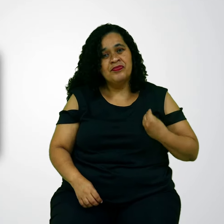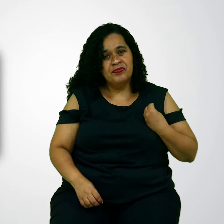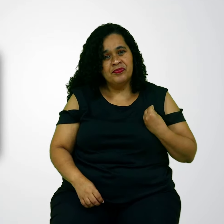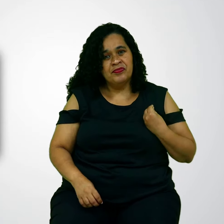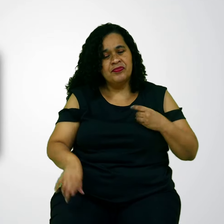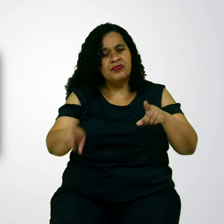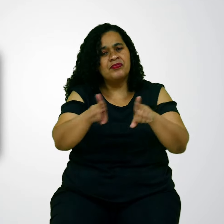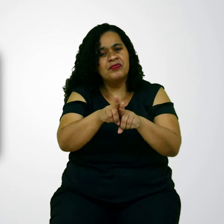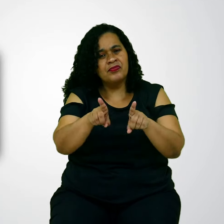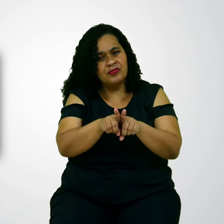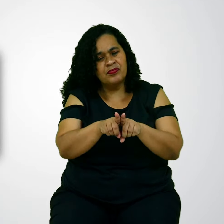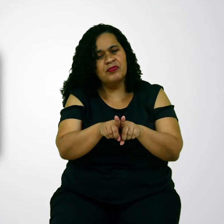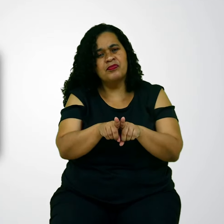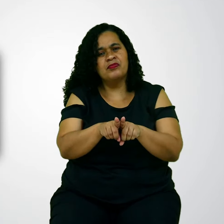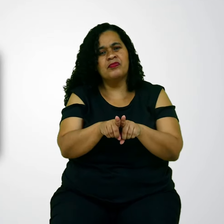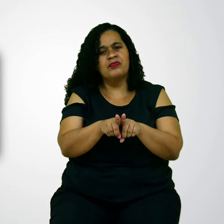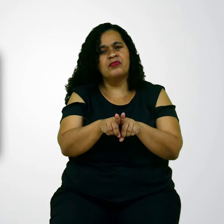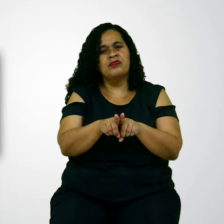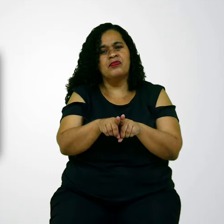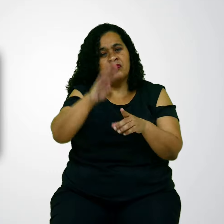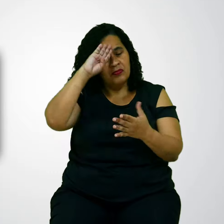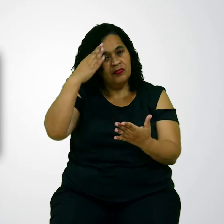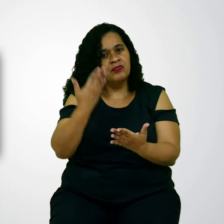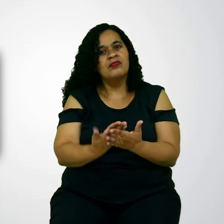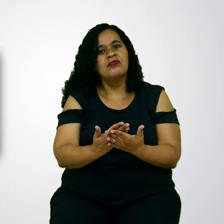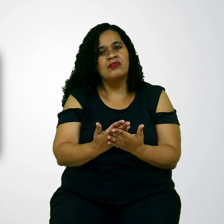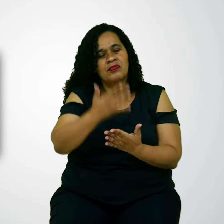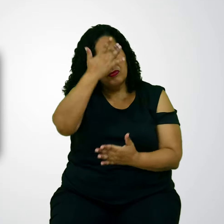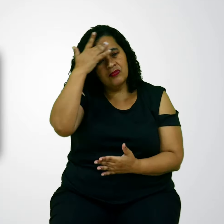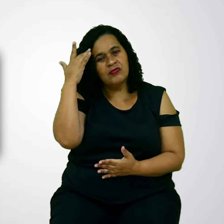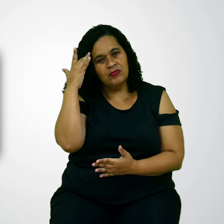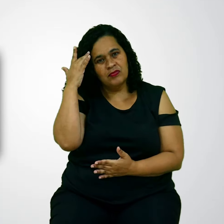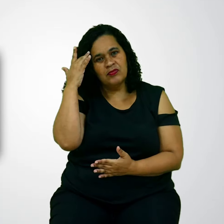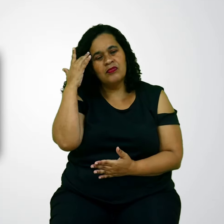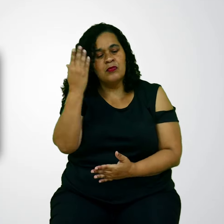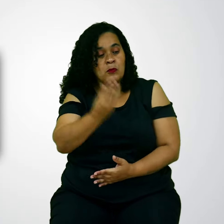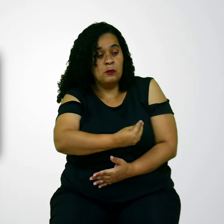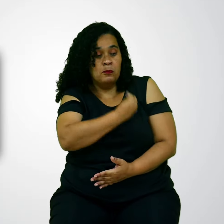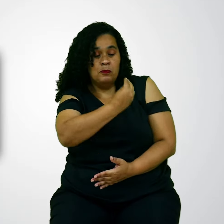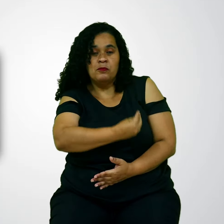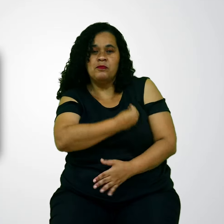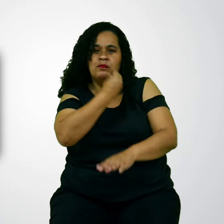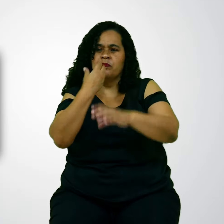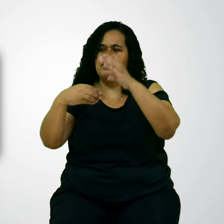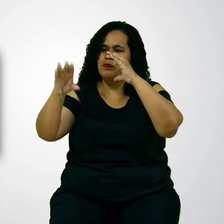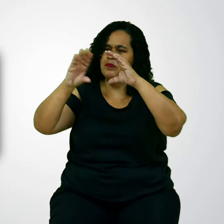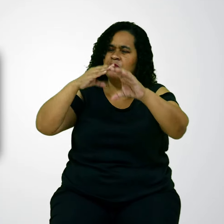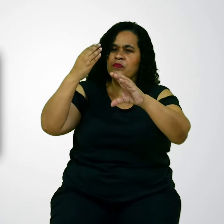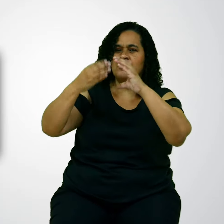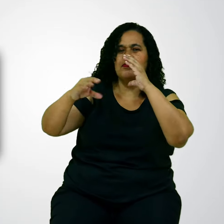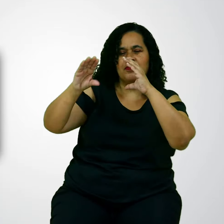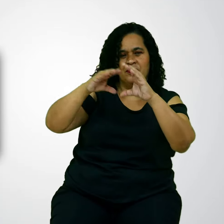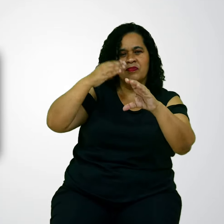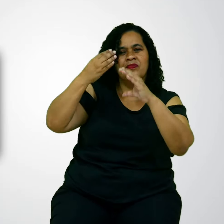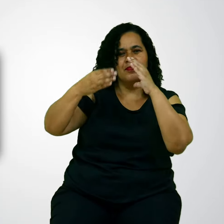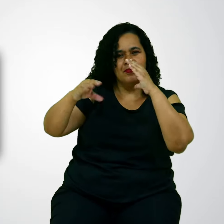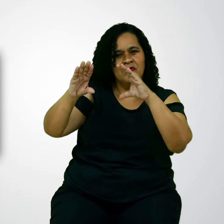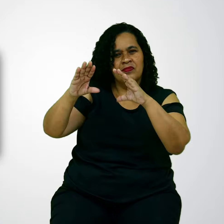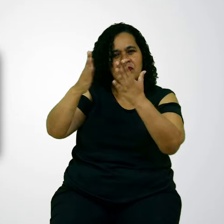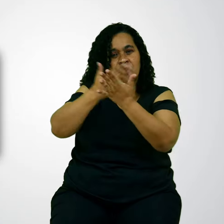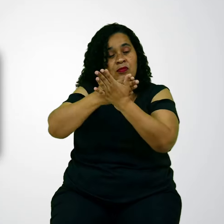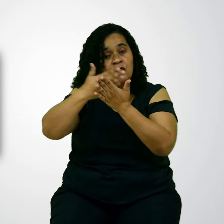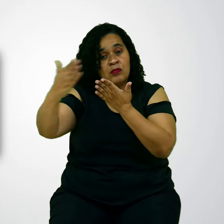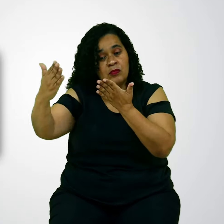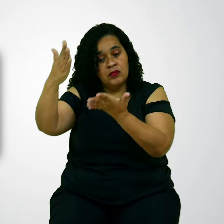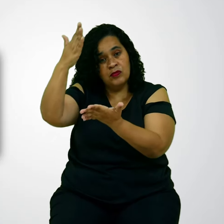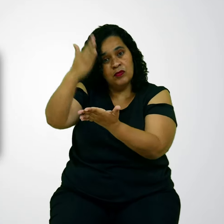essas pessoas. Ela precisa existir, cantar, enfim, a vida, começo, meio e fim da história para essas pessoas.